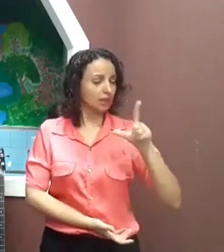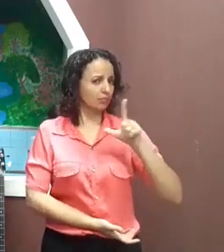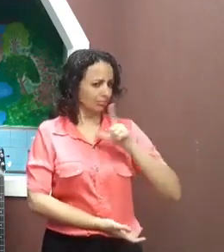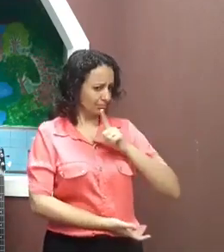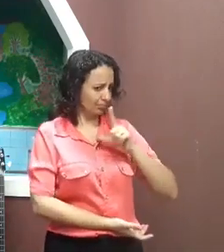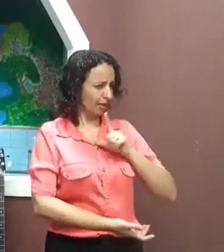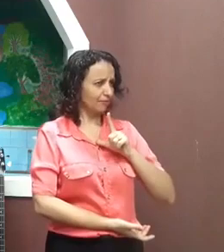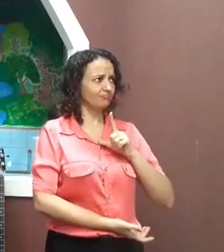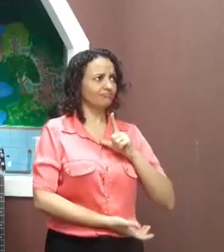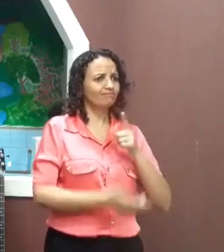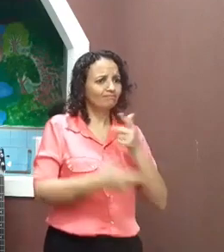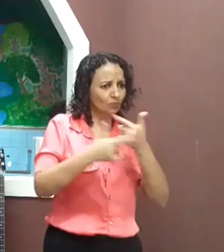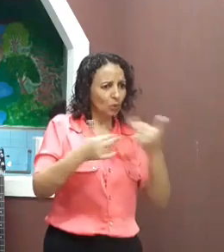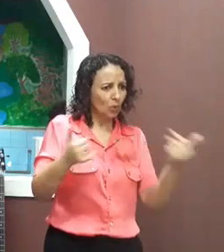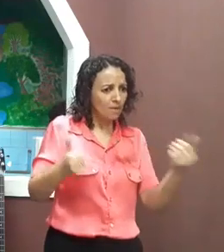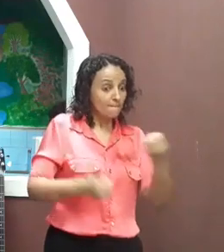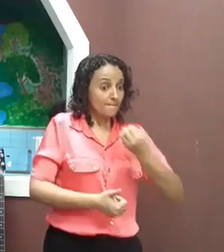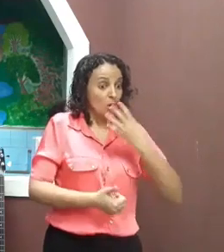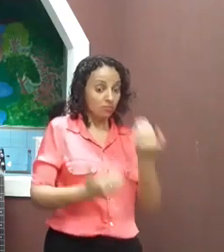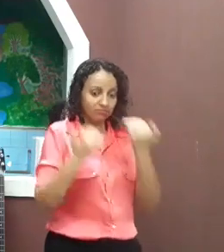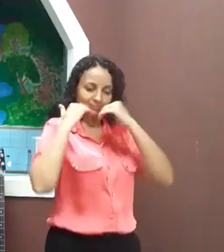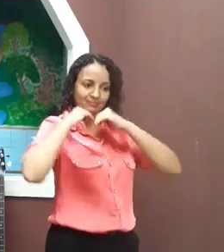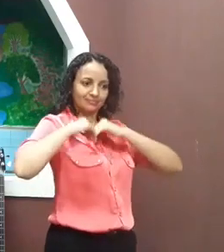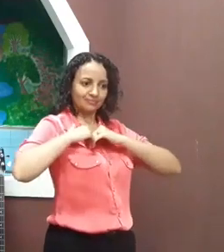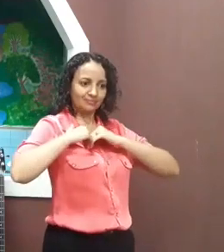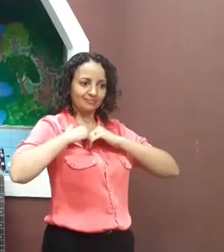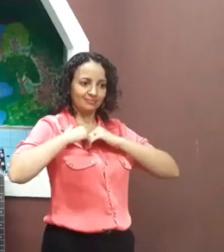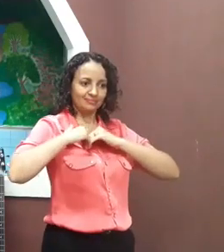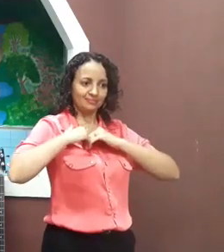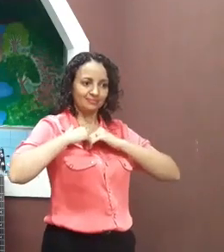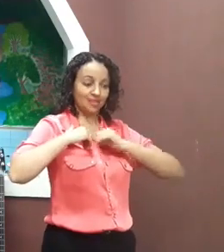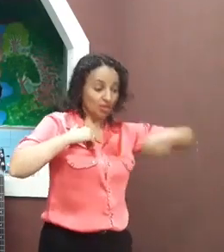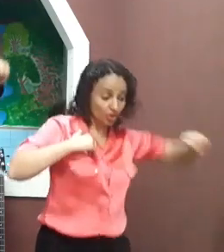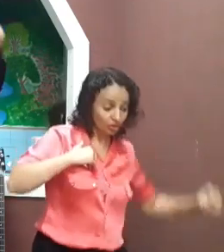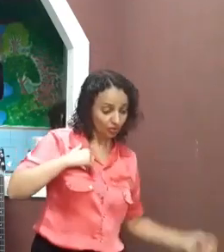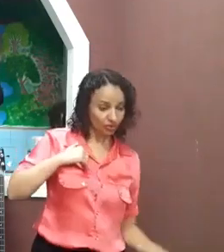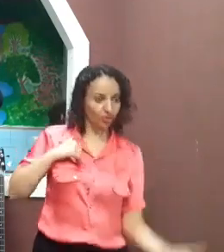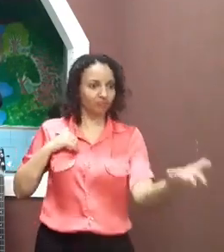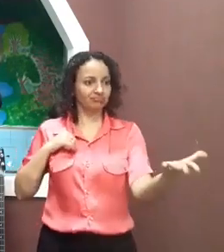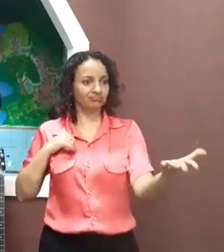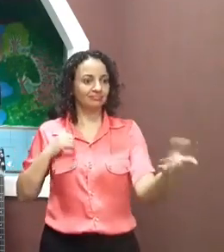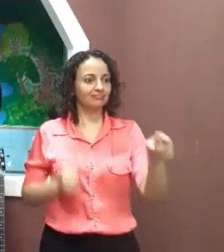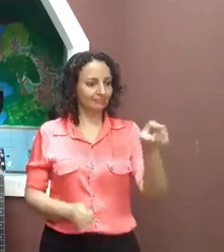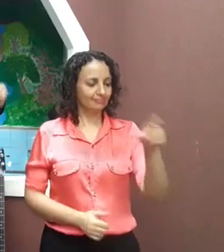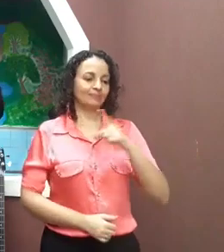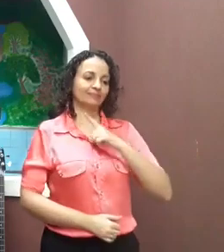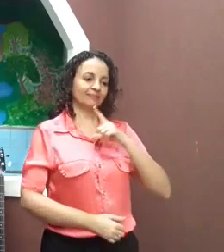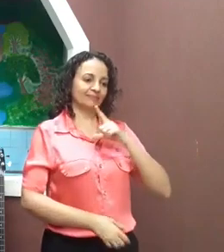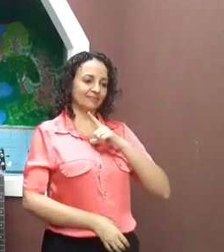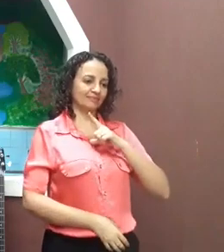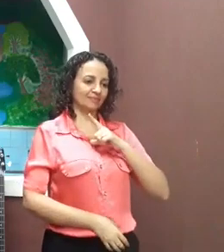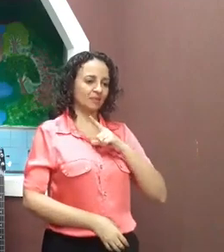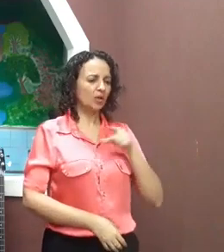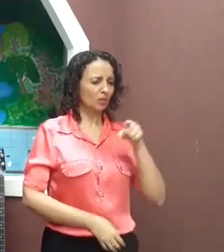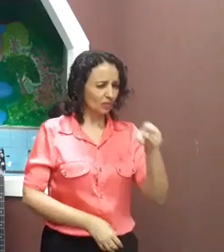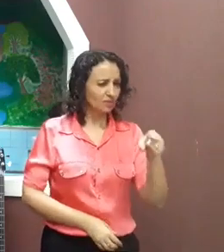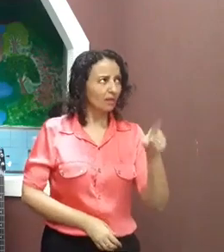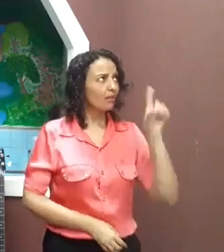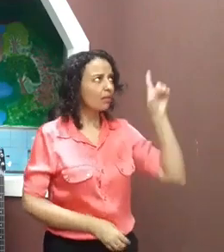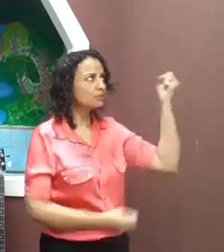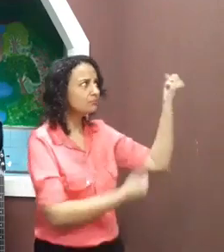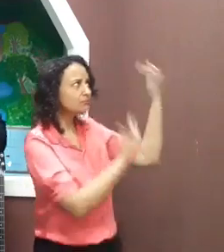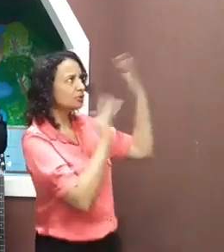talentos para fazer isso. Entenda uma coisa: cada vez que você recebe um dom, você recebe um talento, e você não utiliza na